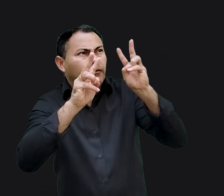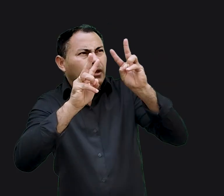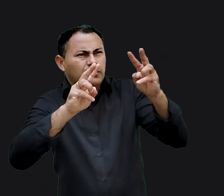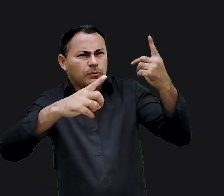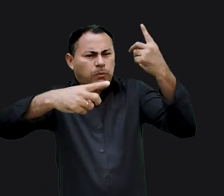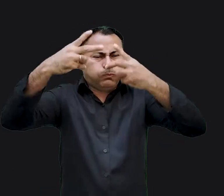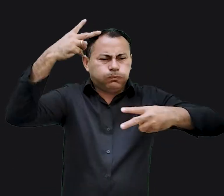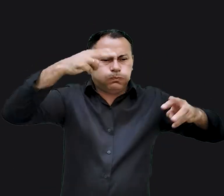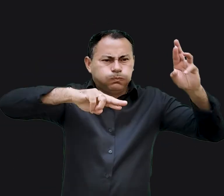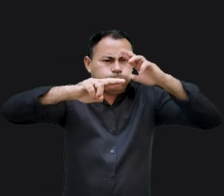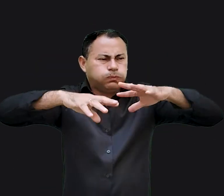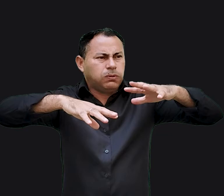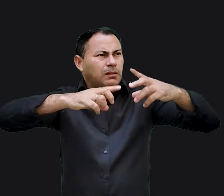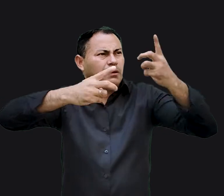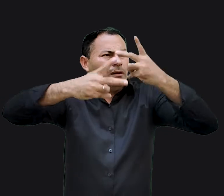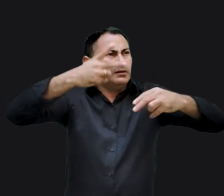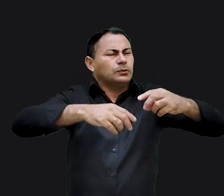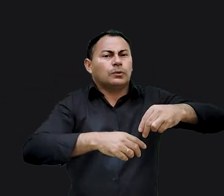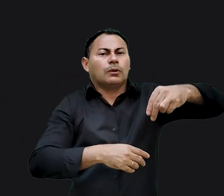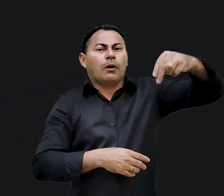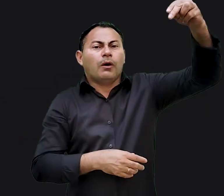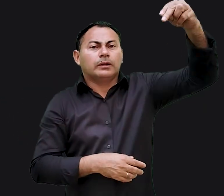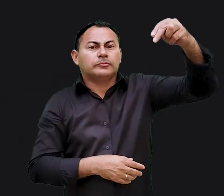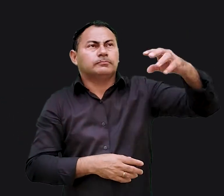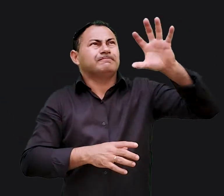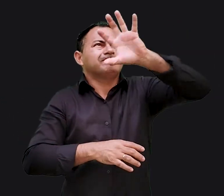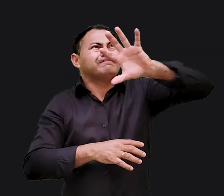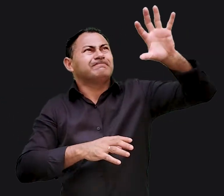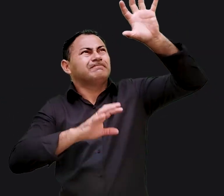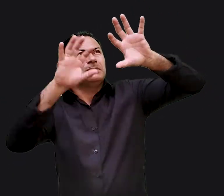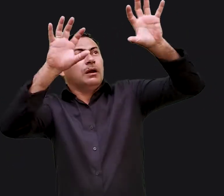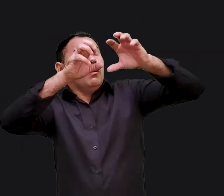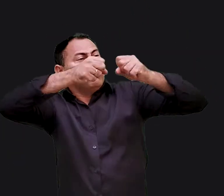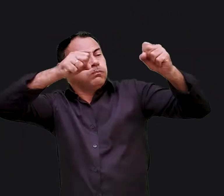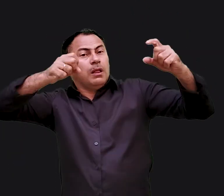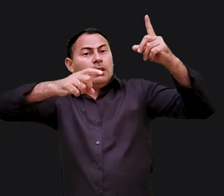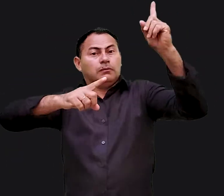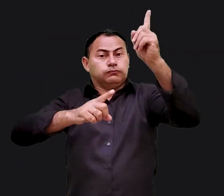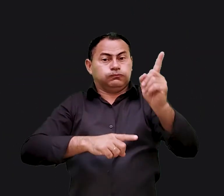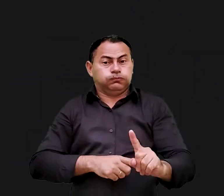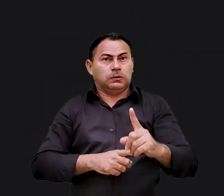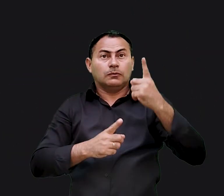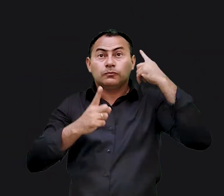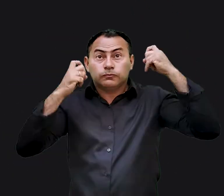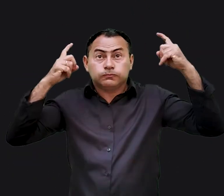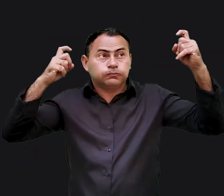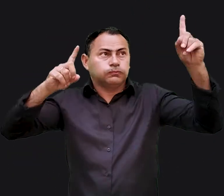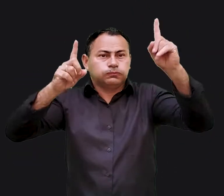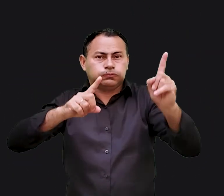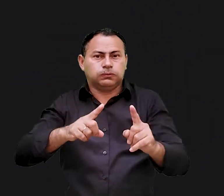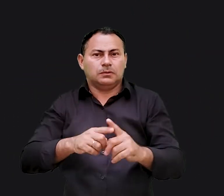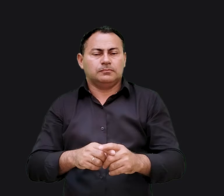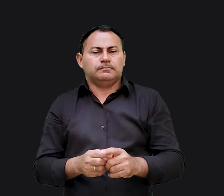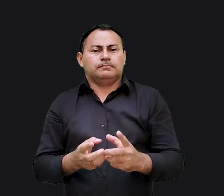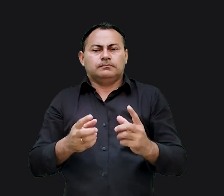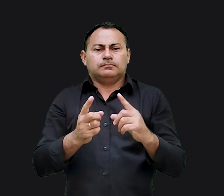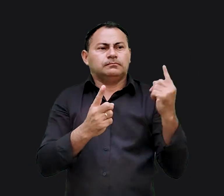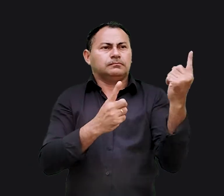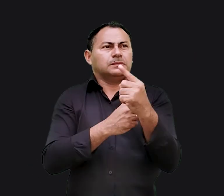uma tempestade que vinha do norte, uma nuvem imensa com relâmpagos e faíscas e cercada